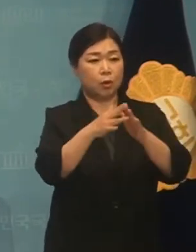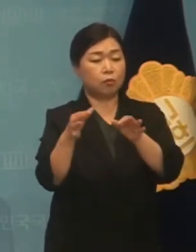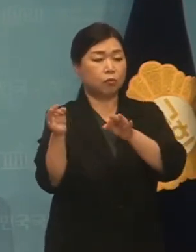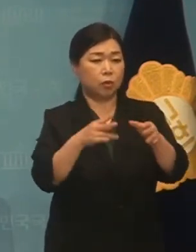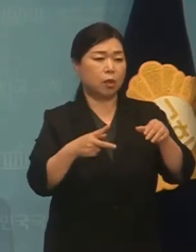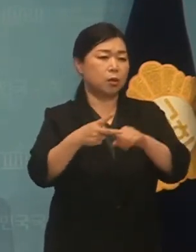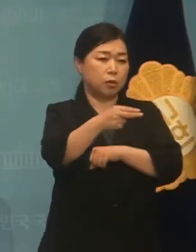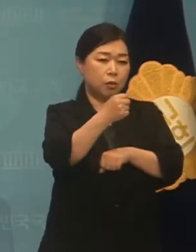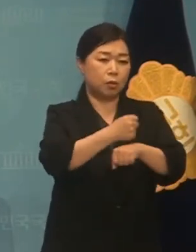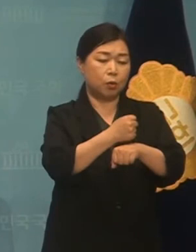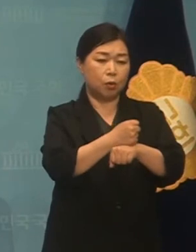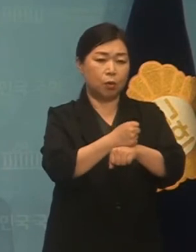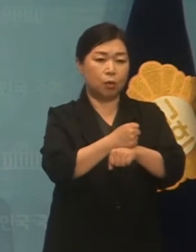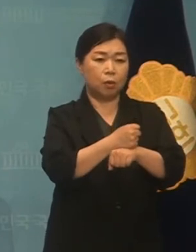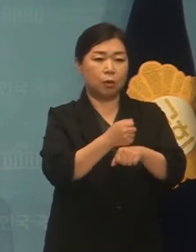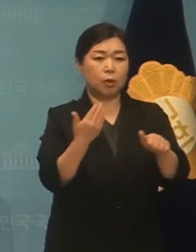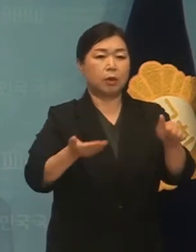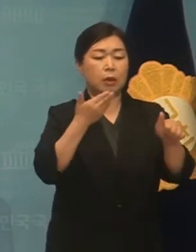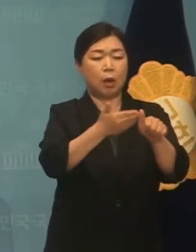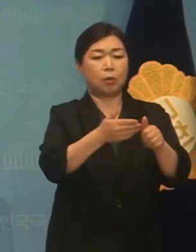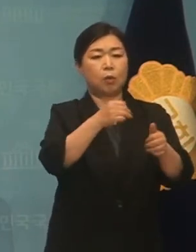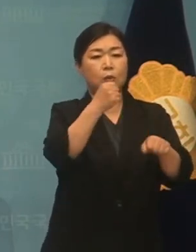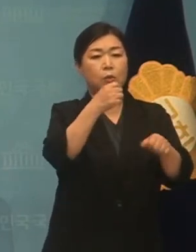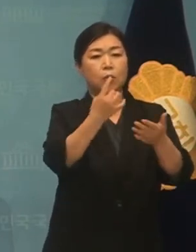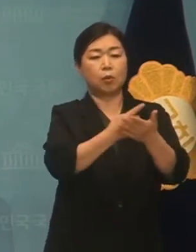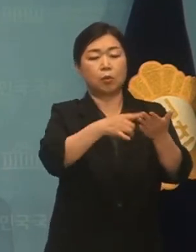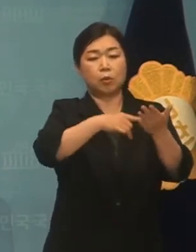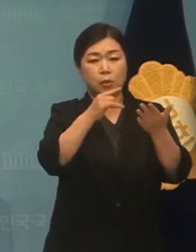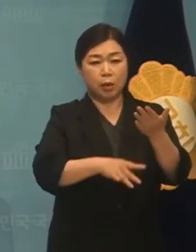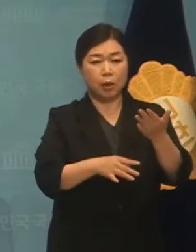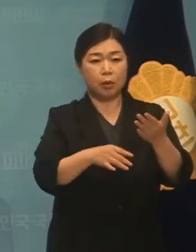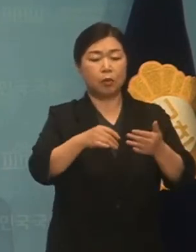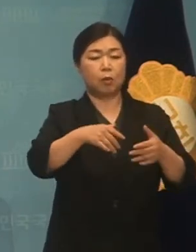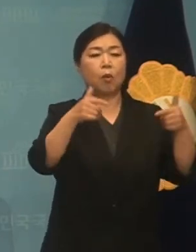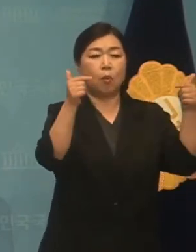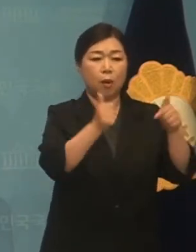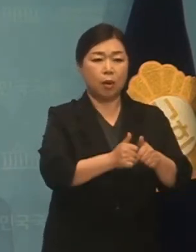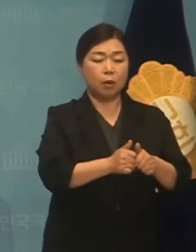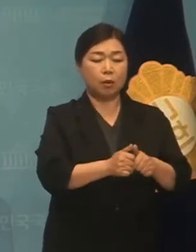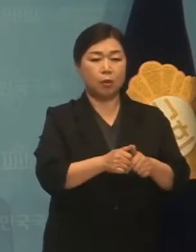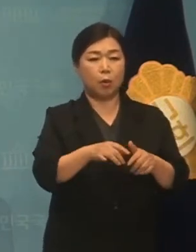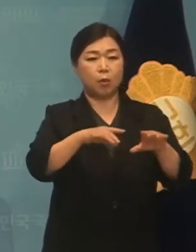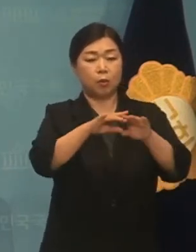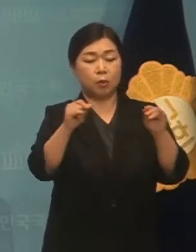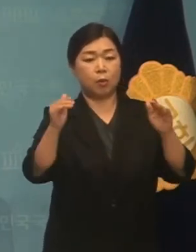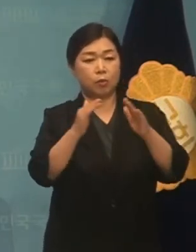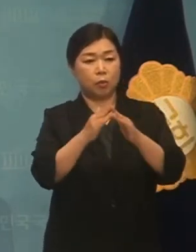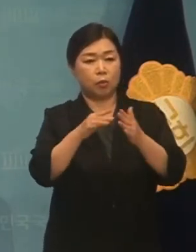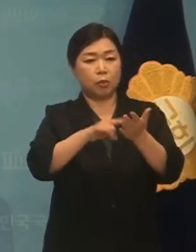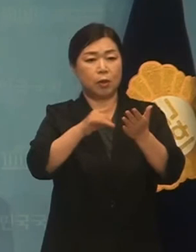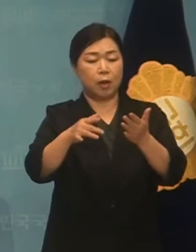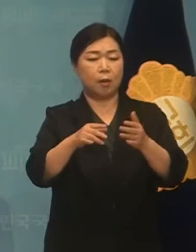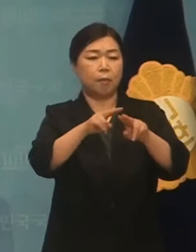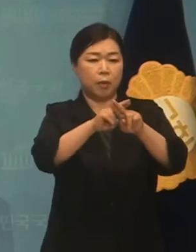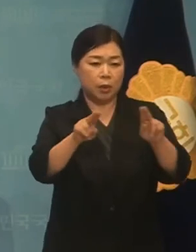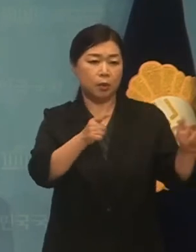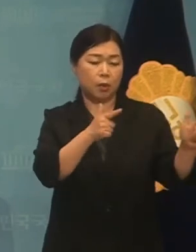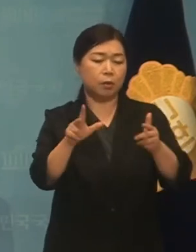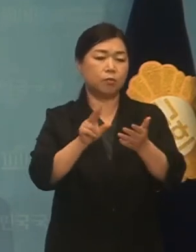방안과 양도소득세 완화, 종합부동산세 폐지 등을 다양한 문제들을